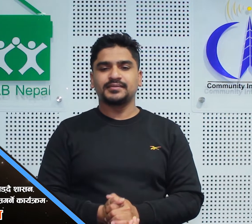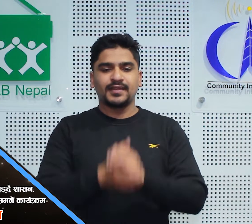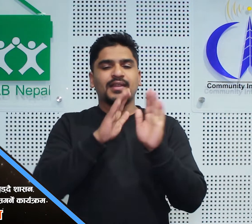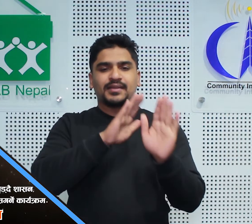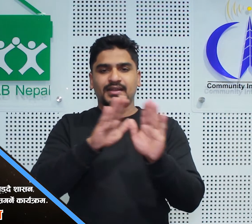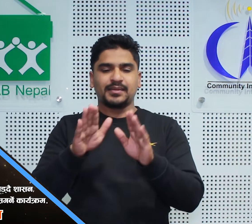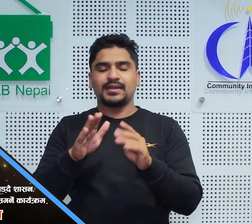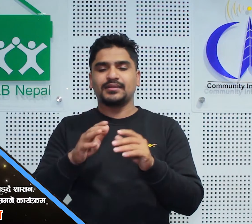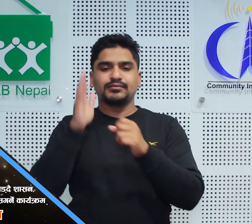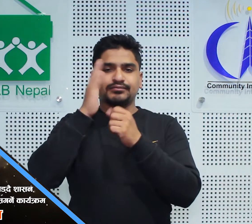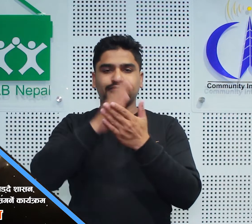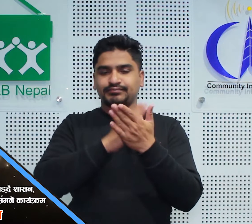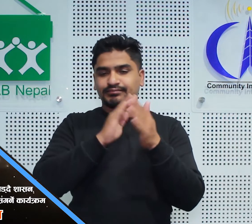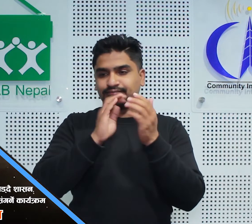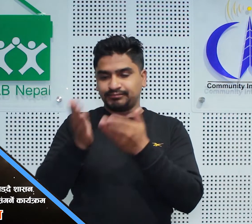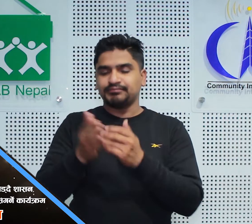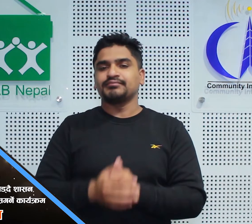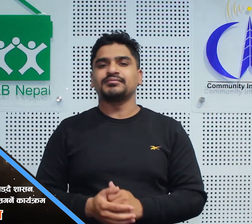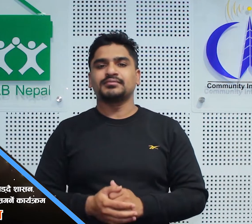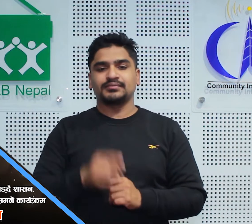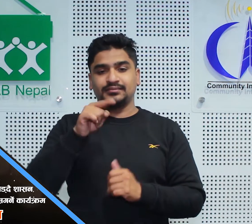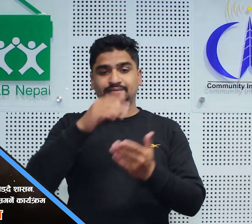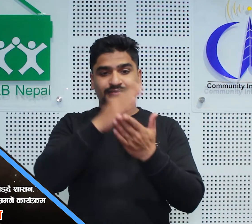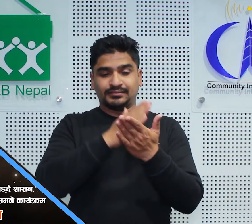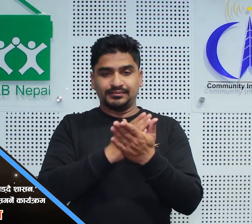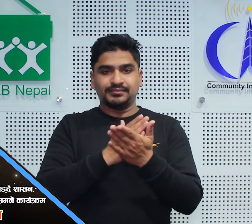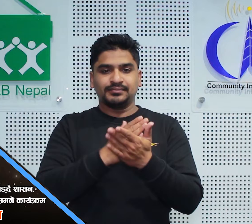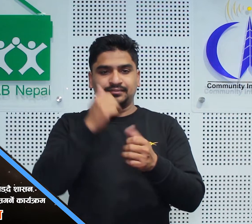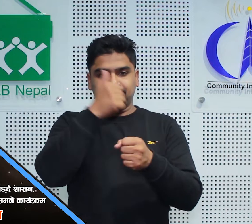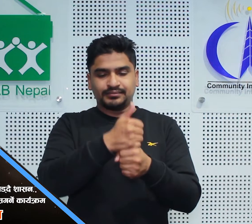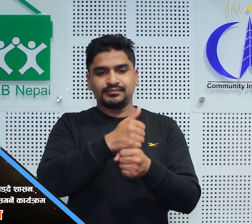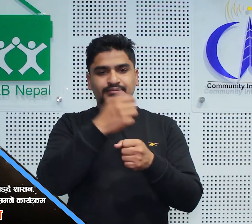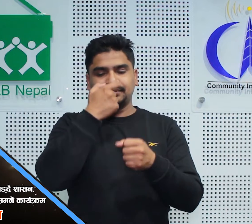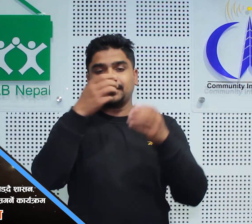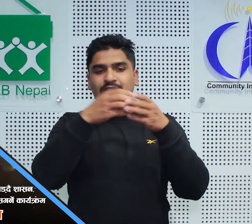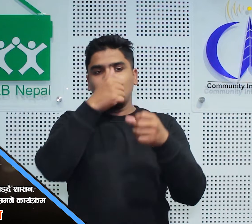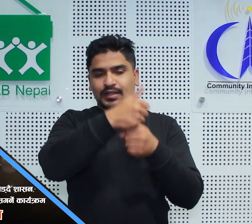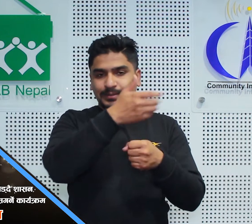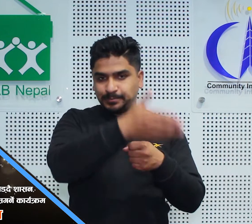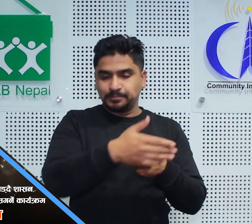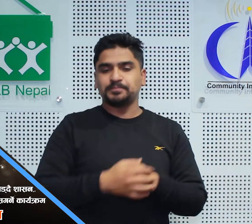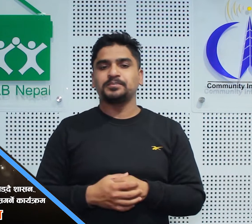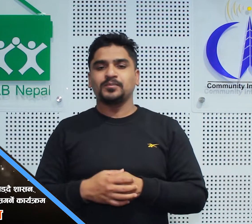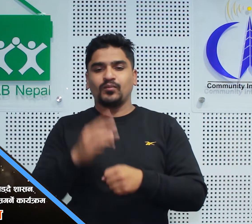धन्यवाद उद्घोषक मित्रज्यू, यस कार्यक्रमका अध्यक्ष तथा गाउँपालिका अध्यक्षज्यू,